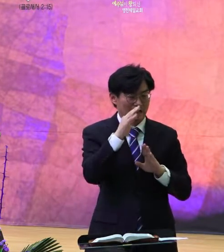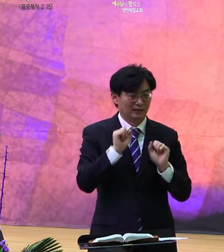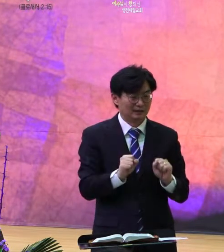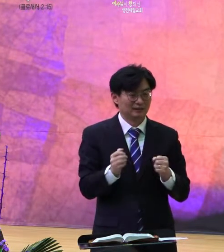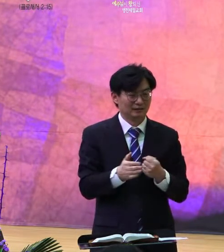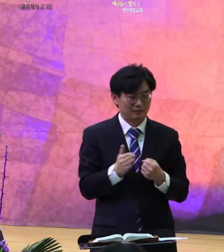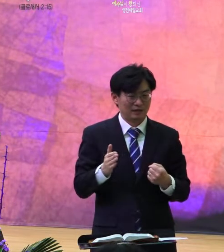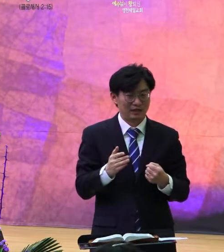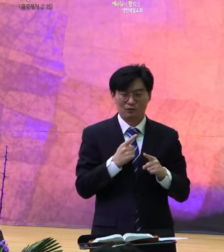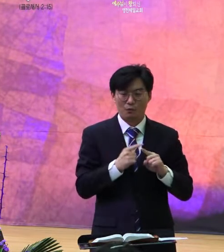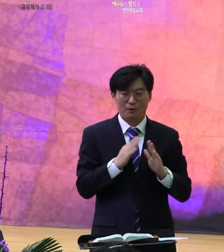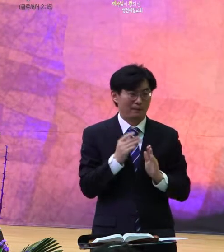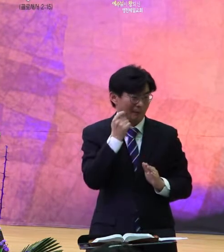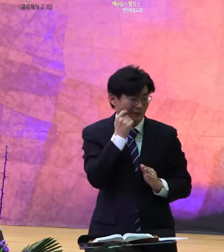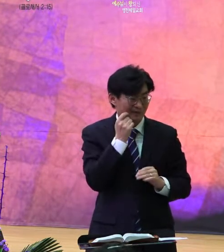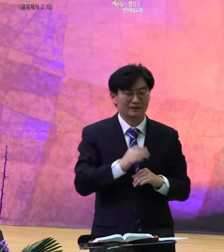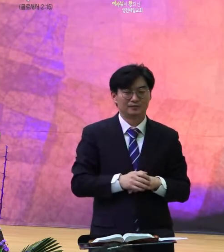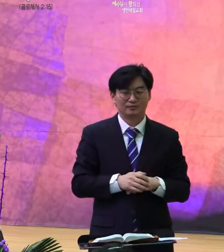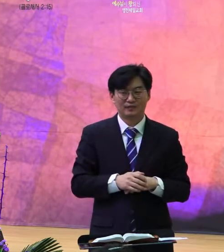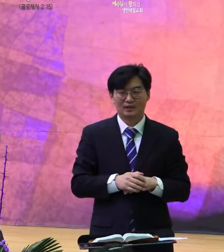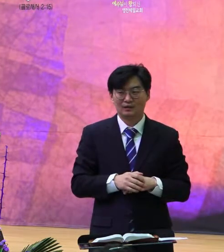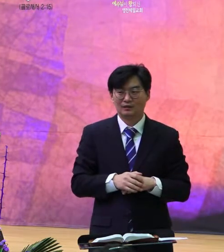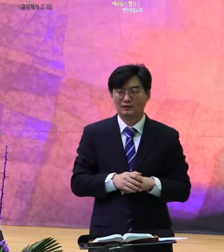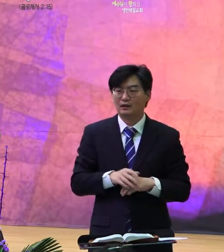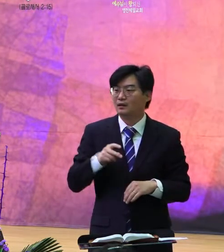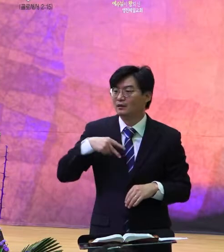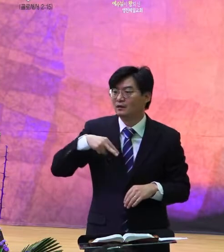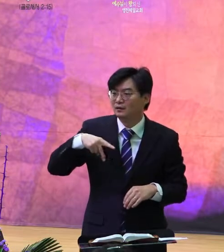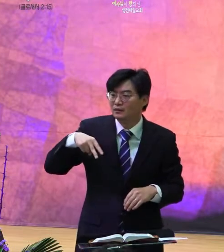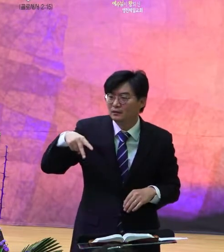그러던 어느 날 할머니는 강을 건너기 시작했습니다.